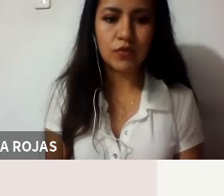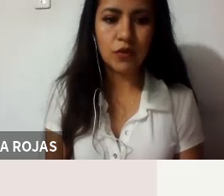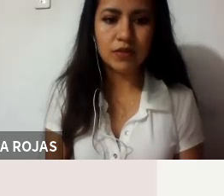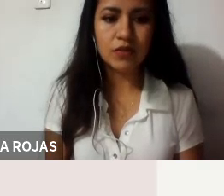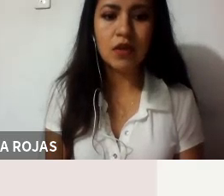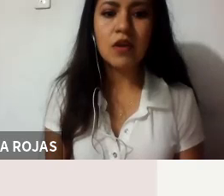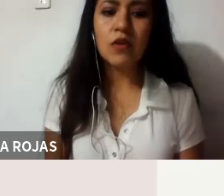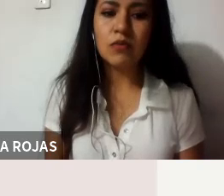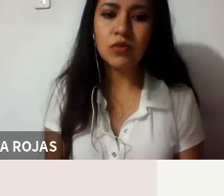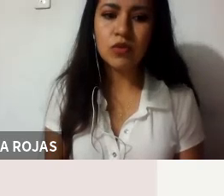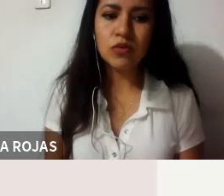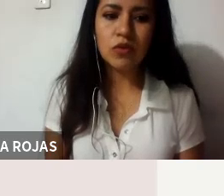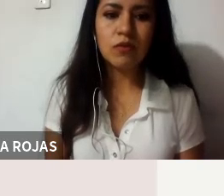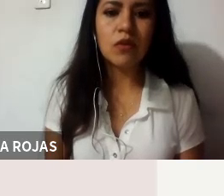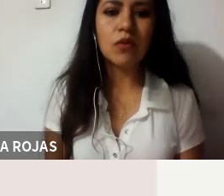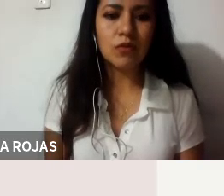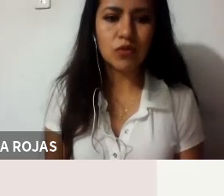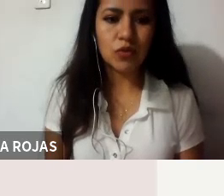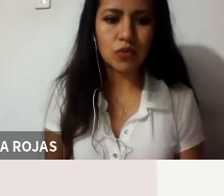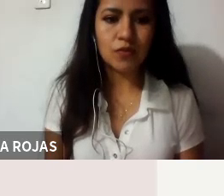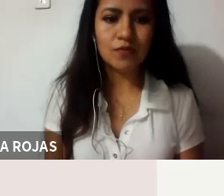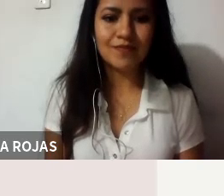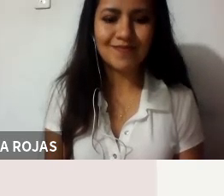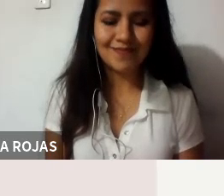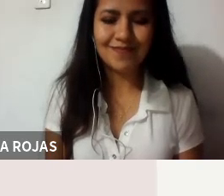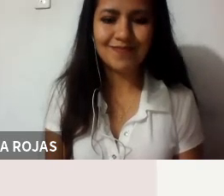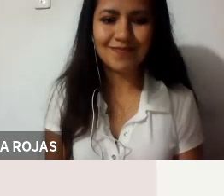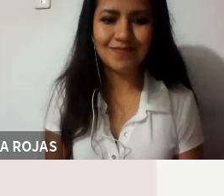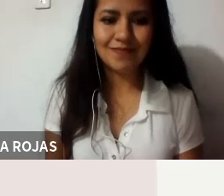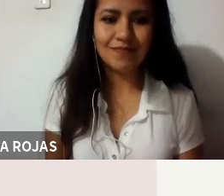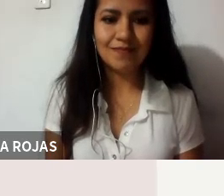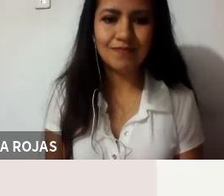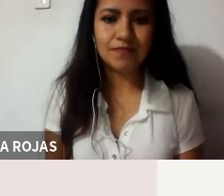Hay dos formas. Con mucho gusto o con mucho gusto.